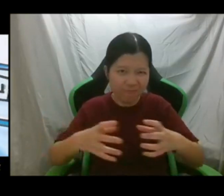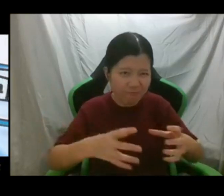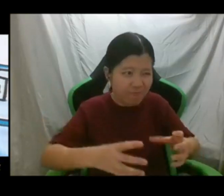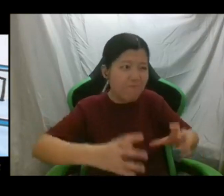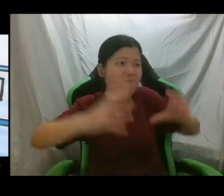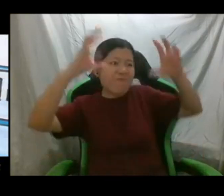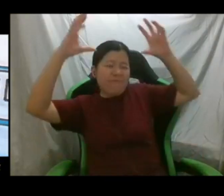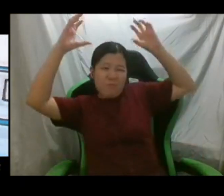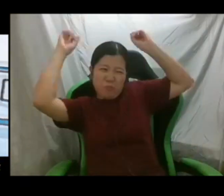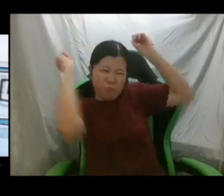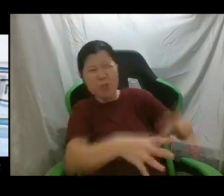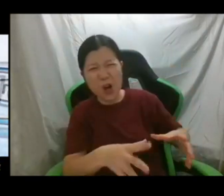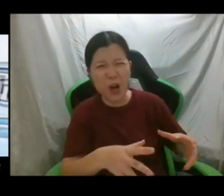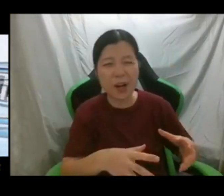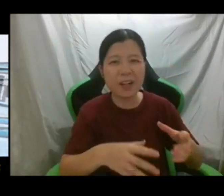掟。